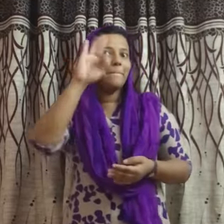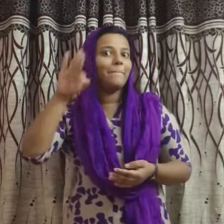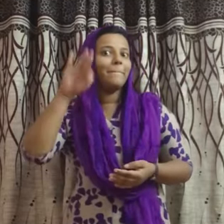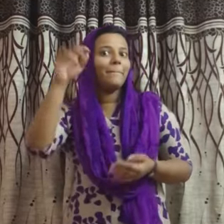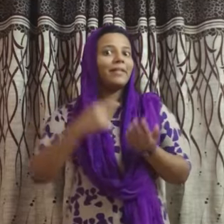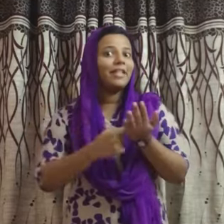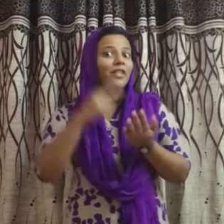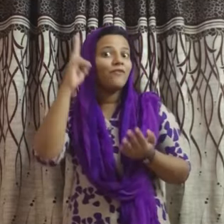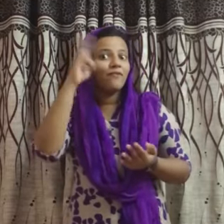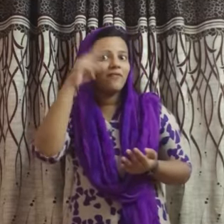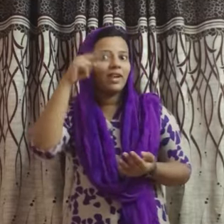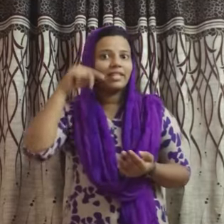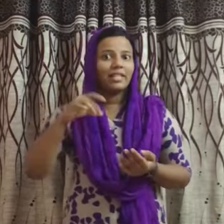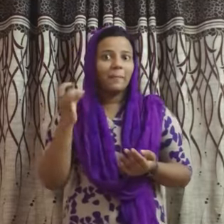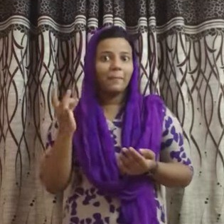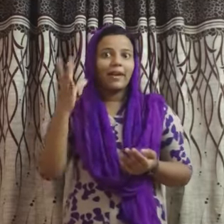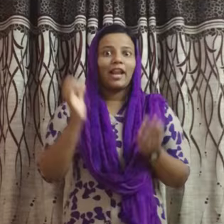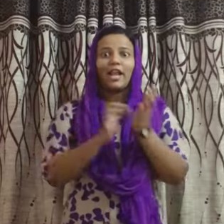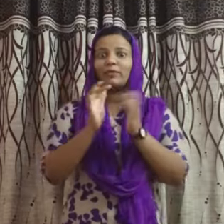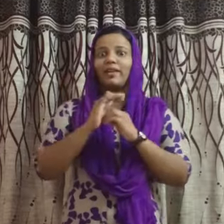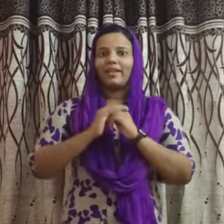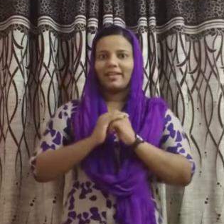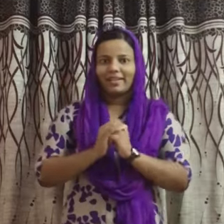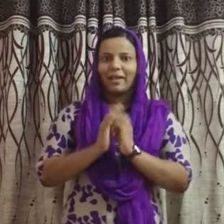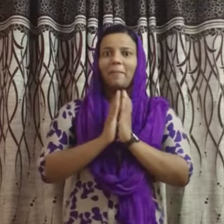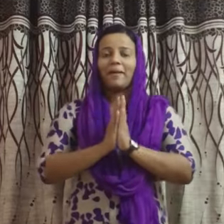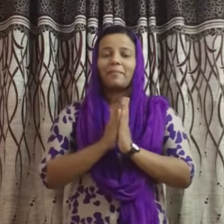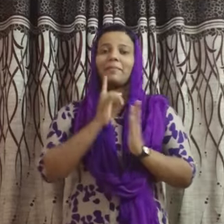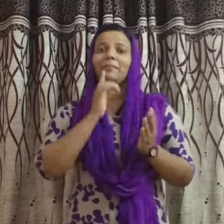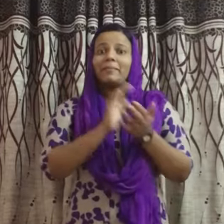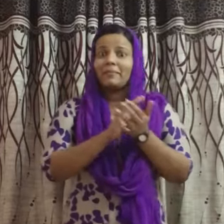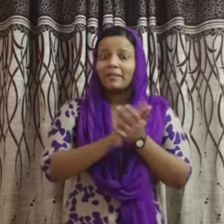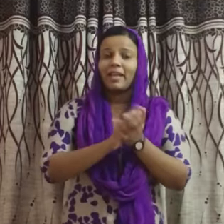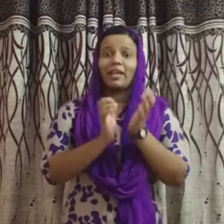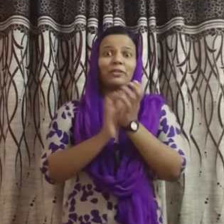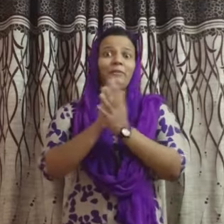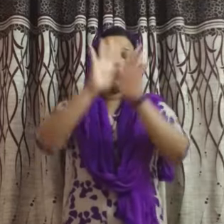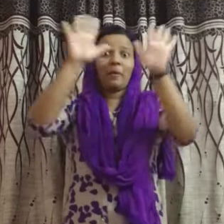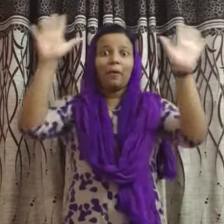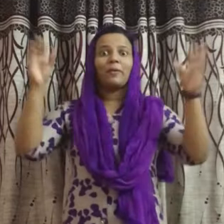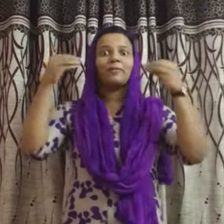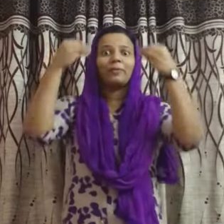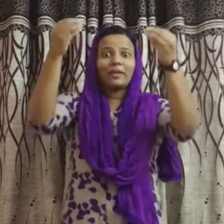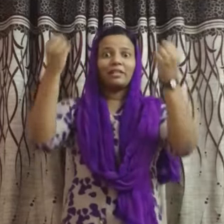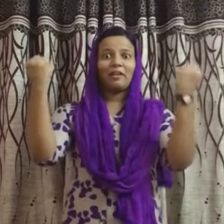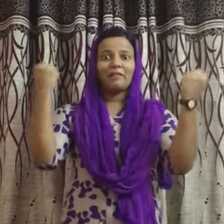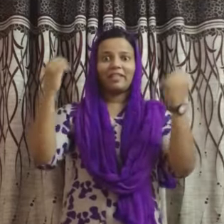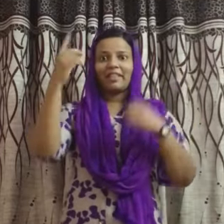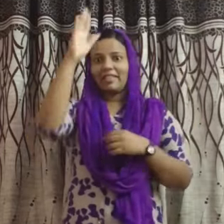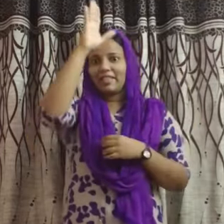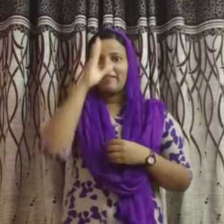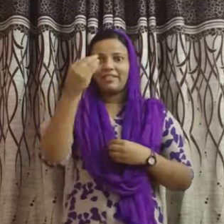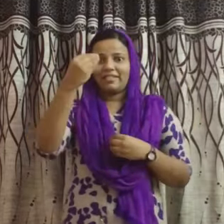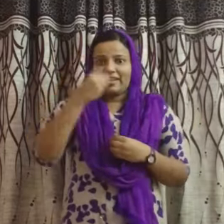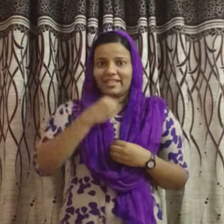2020 സെപ്റ്റംബർ 18 വെള്ളിയാഴ്ച പ്രഭാതത്തിൽ കർത്താവിനെ ആരാധിക്കുവാൻ, കർത്താവിനെ സ്തുതിക്കുവാൻ, കർത്താവിനെ മഹത്വം കരയേറ്റുവാൻ സർവശക്തനായ നമ്മുടെ ദൈവം നമുക്കൊരുക്കി